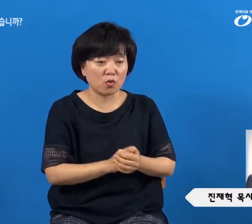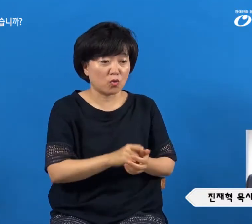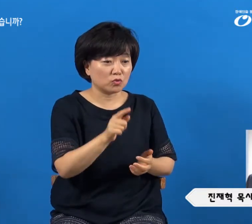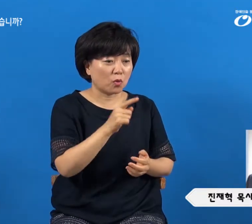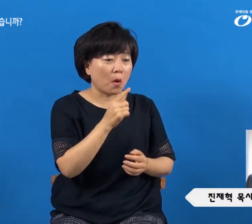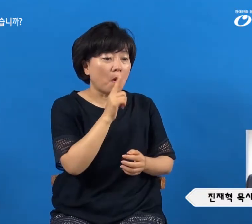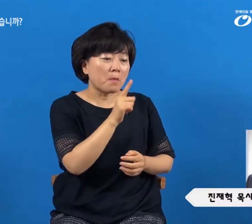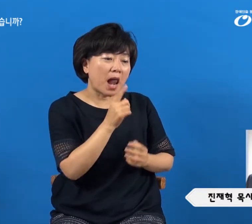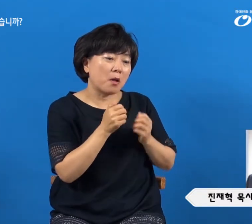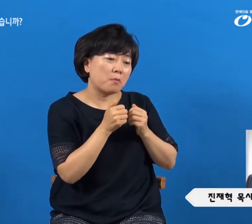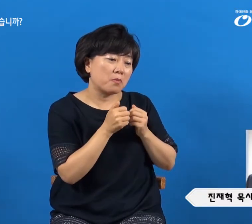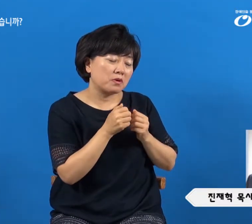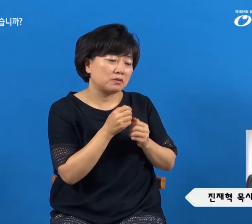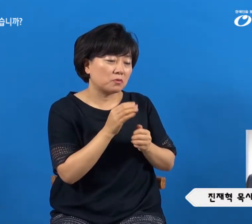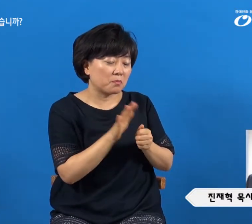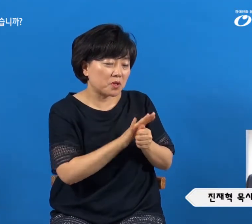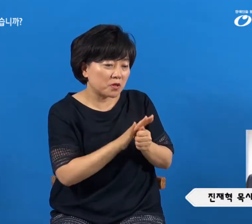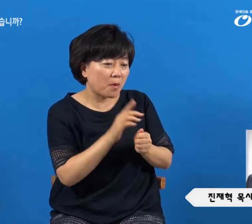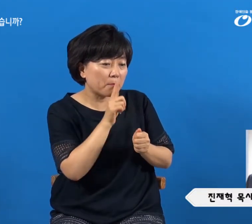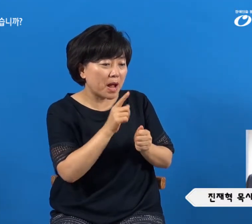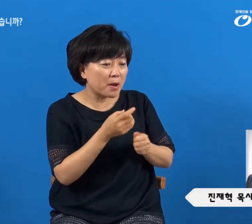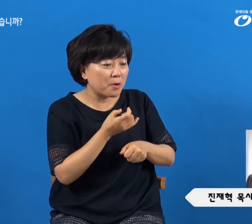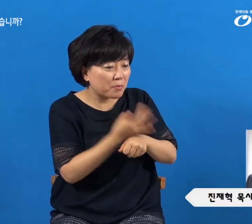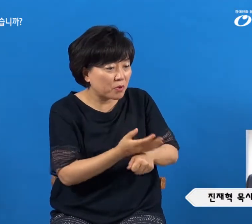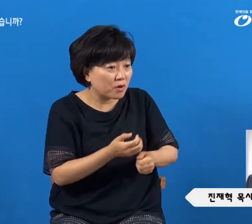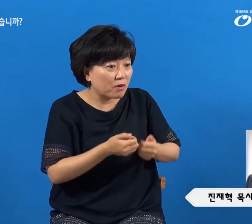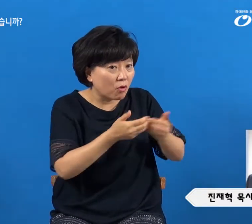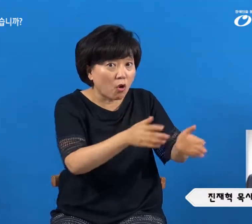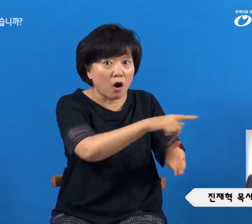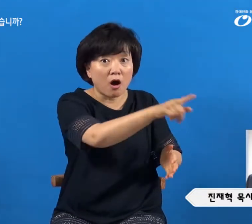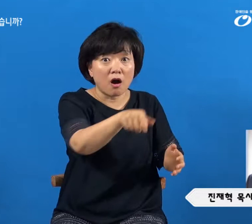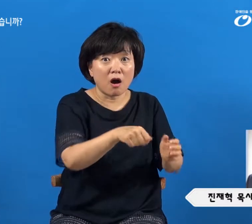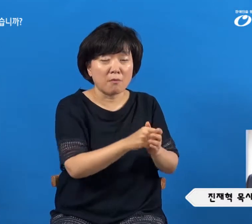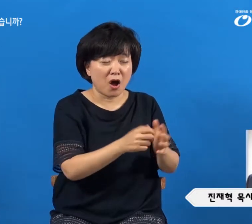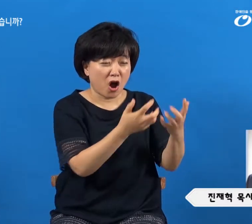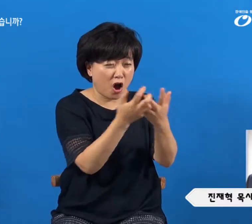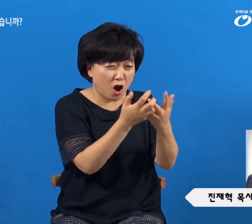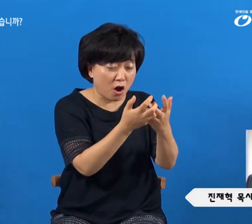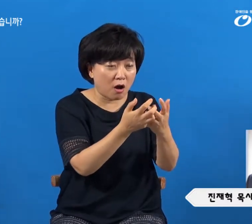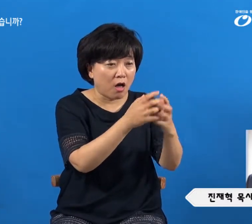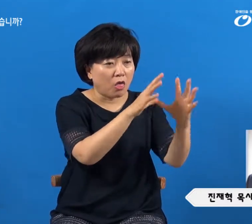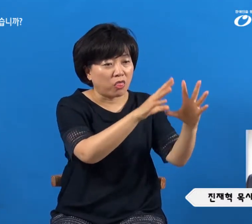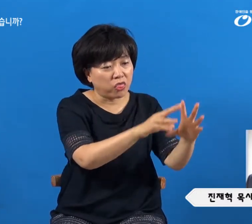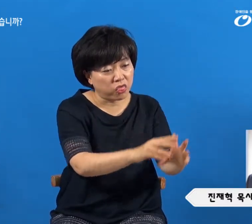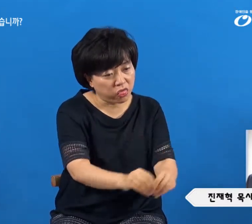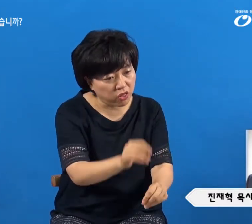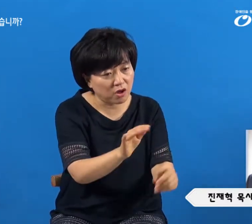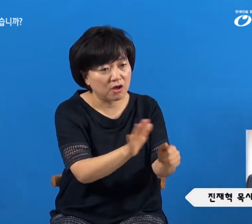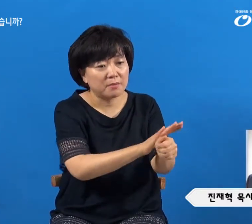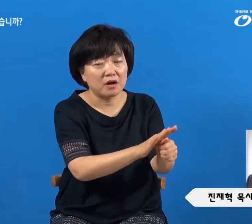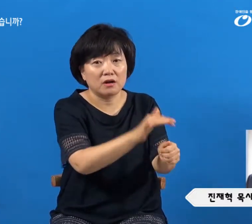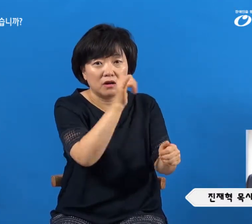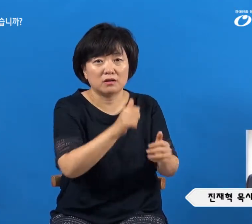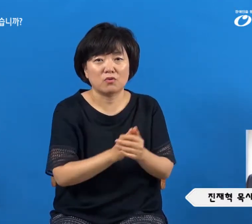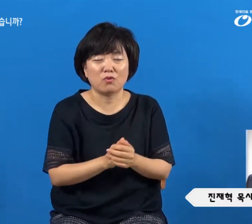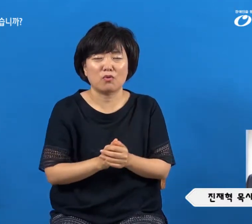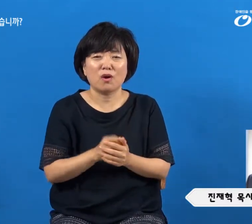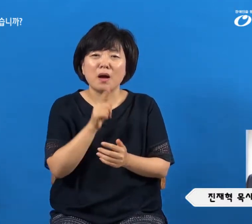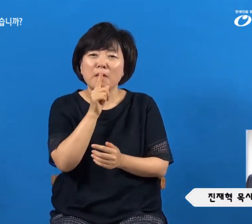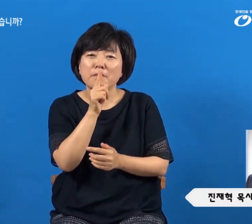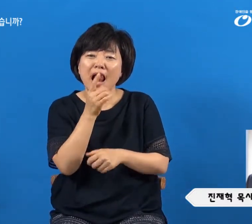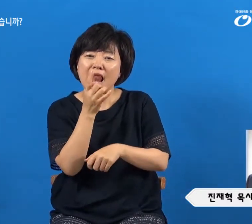눈 녹듯이 녹일 수도 있습니다. 말 한마디에 지옥을 경험하기도 하고 말 한마디에